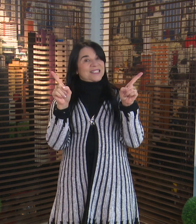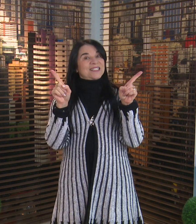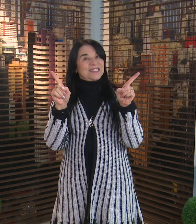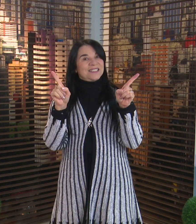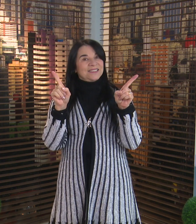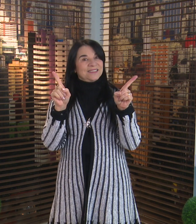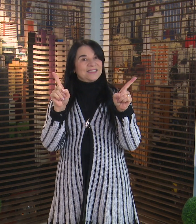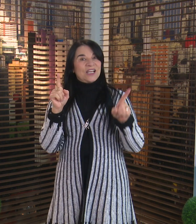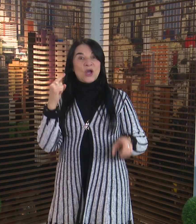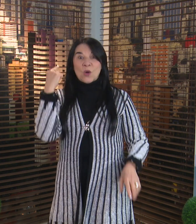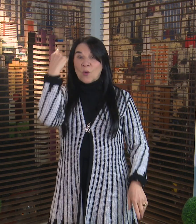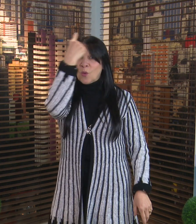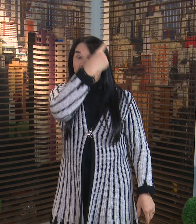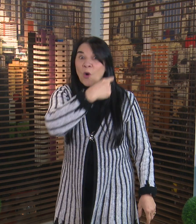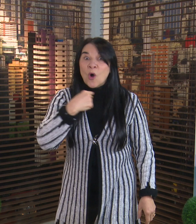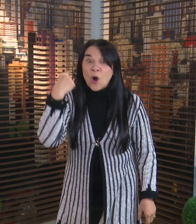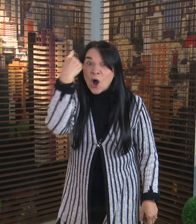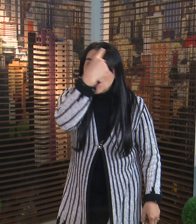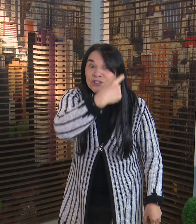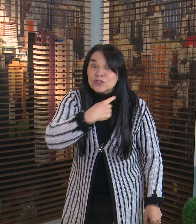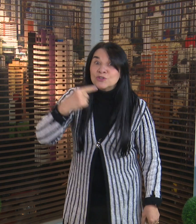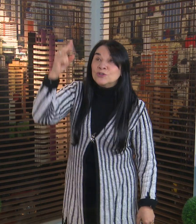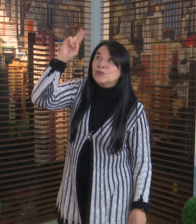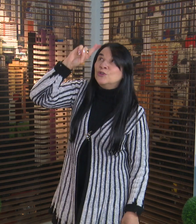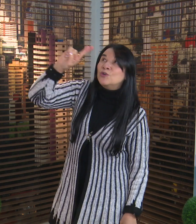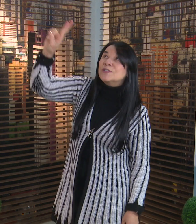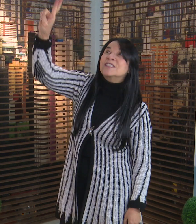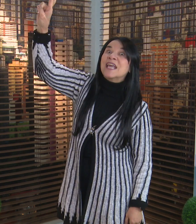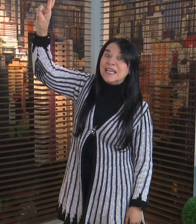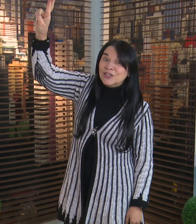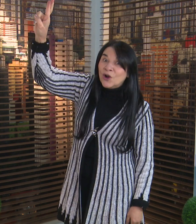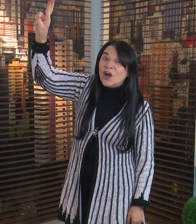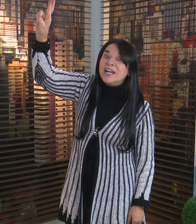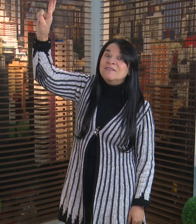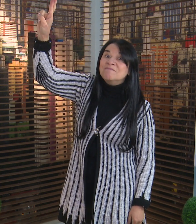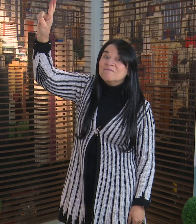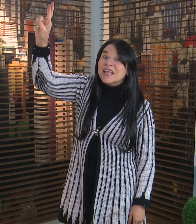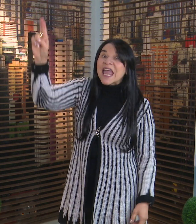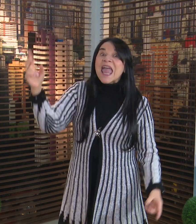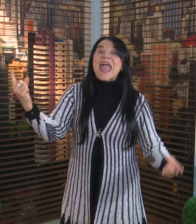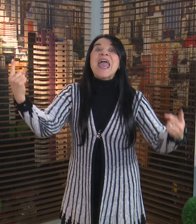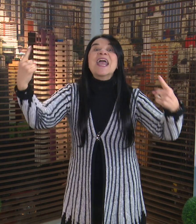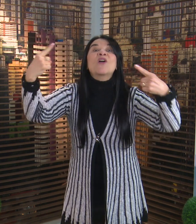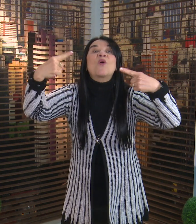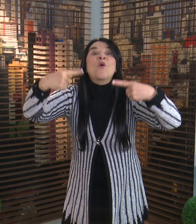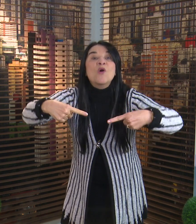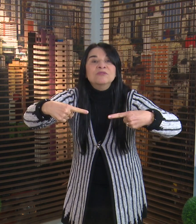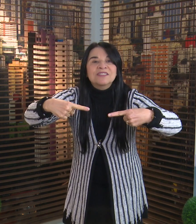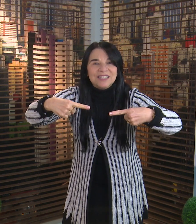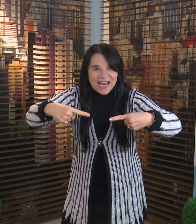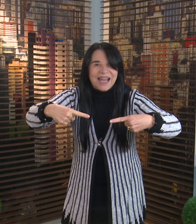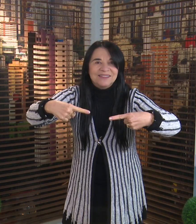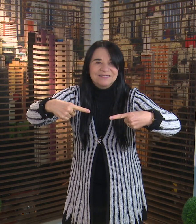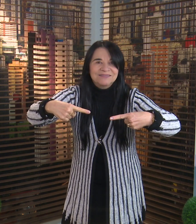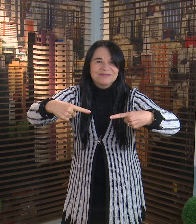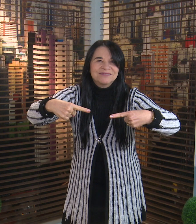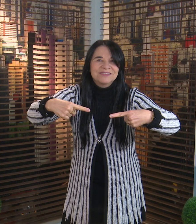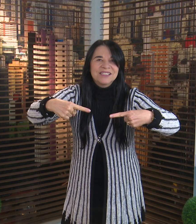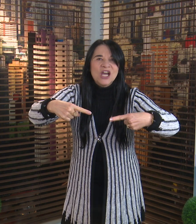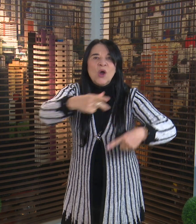Mas o rosto do Senhor é contra